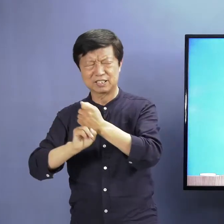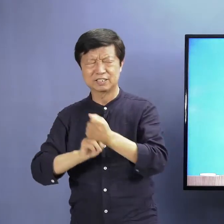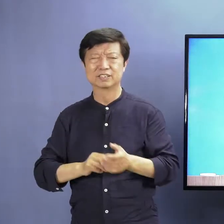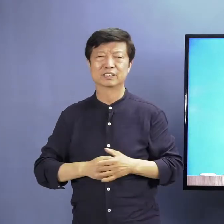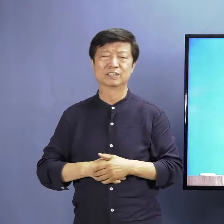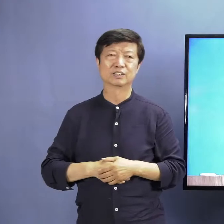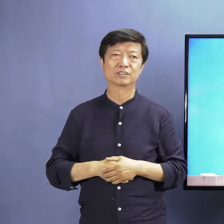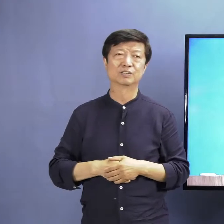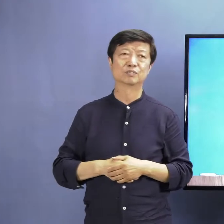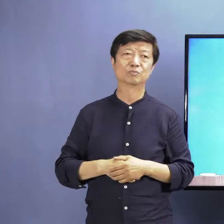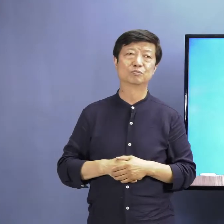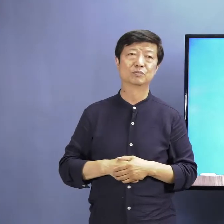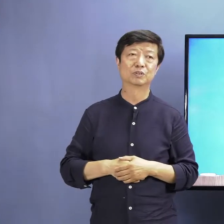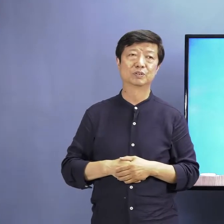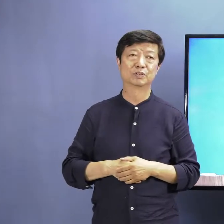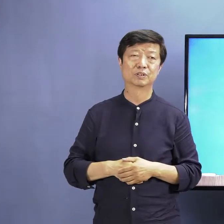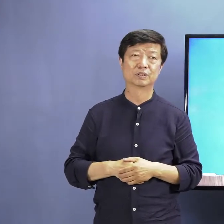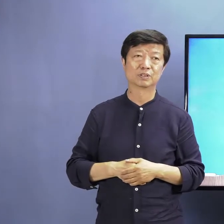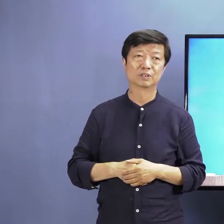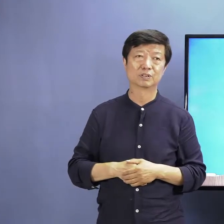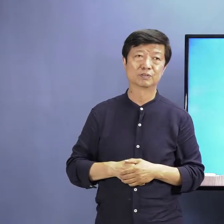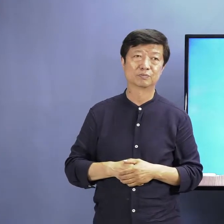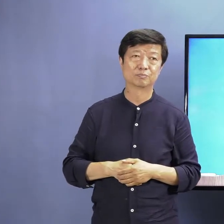대한 사모함, 근데 기적이 일어나잖아. 그게 신앙이죠. 그게 맞는 거죠, 그렇죠?